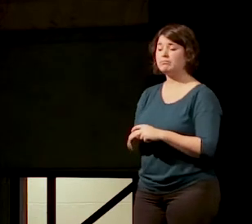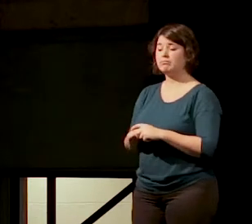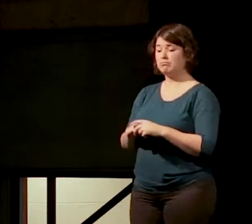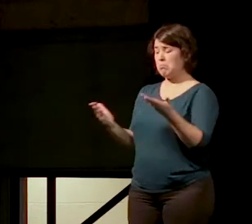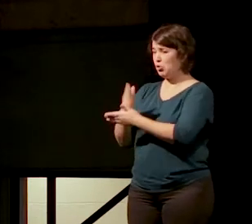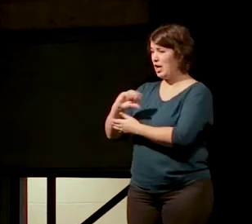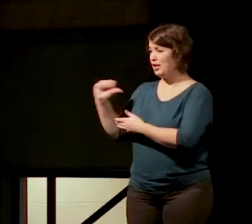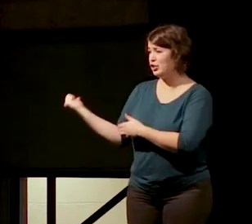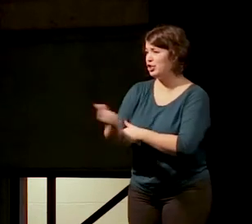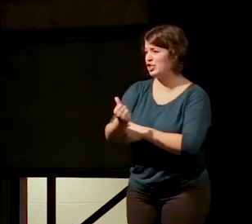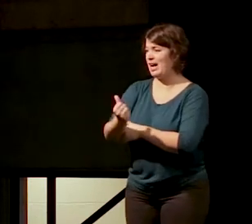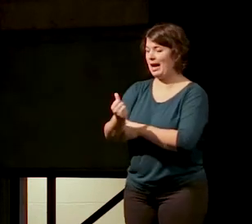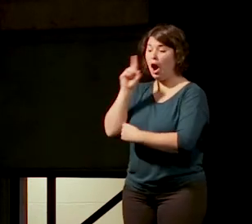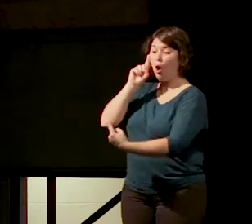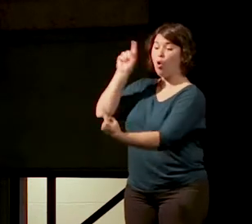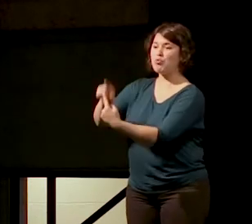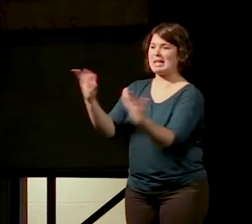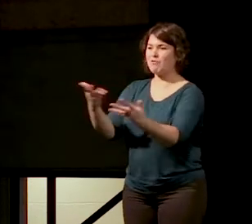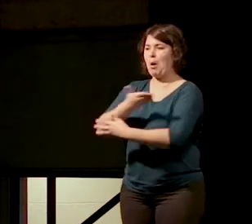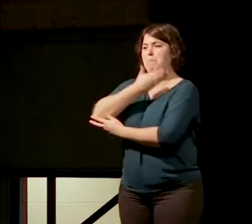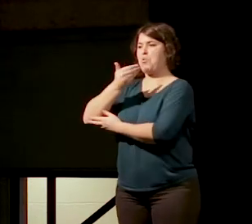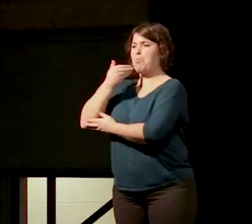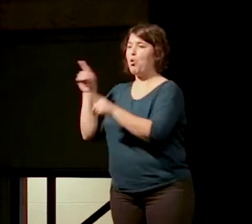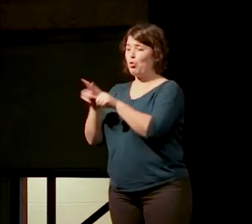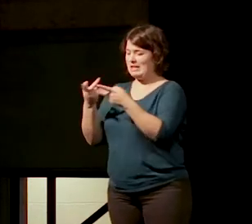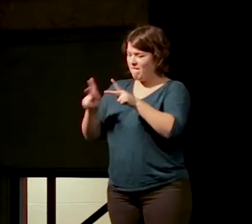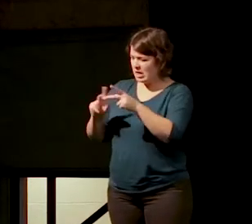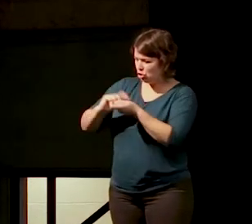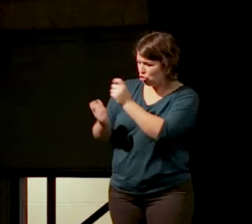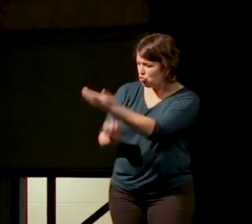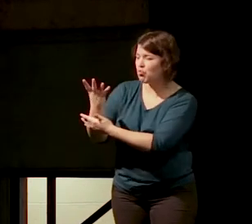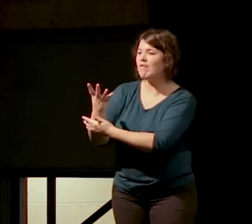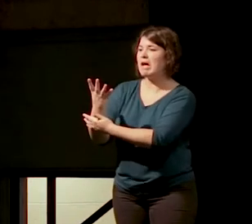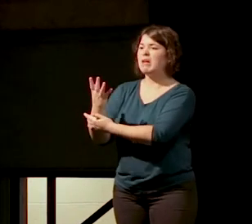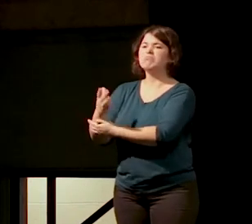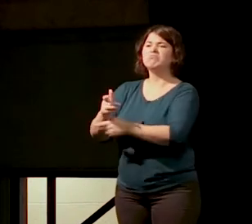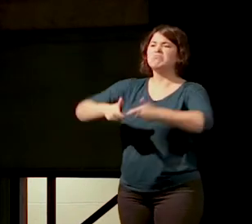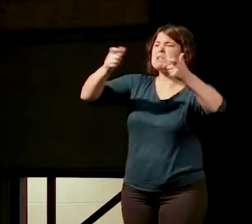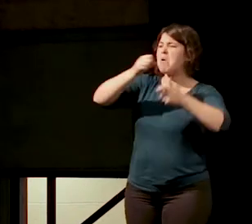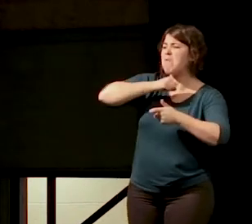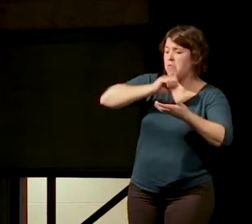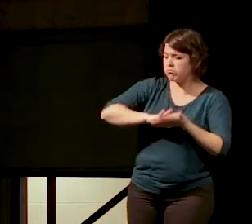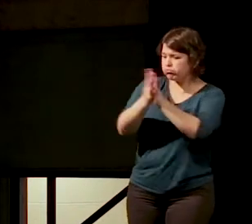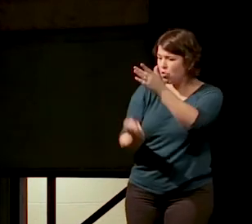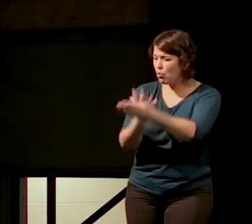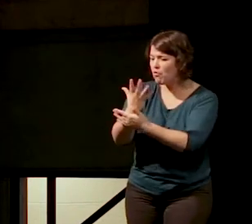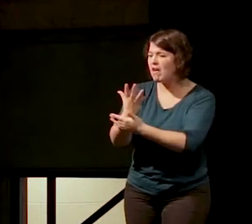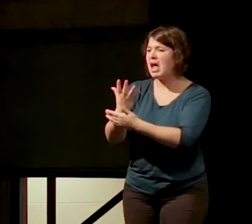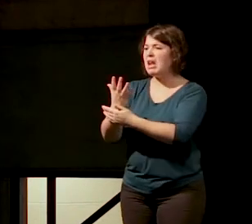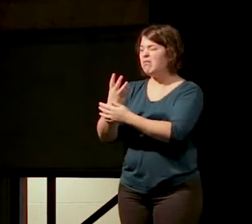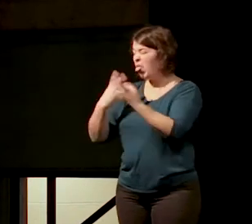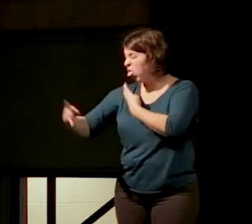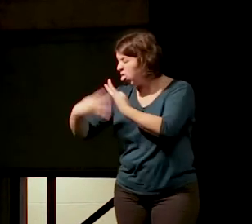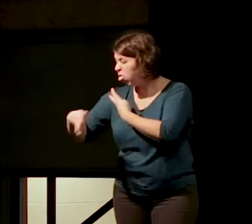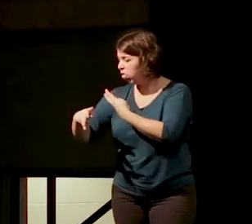chaque projet se fait en amélioration, en renouvellement urbain, qu'il prend la place d'une vieille bâtisse, d'une dent creuse, d'une